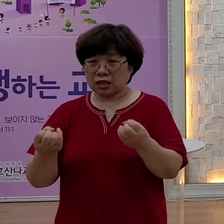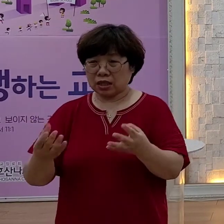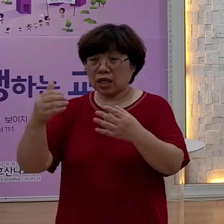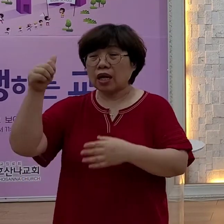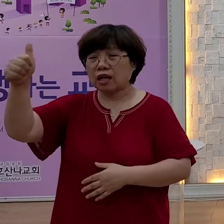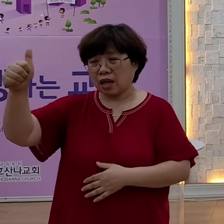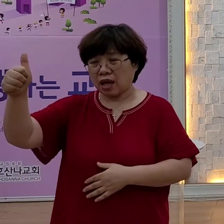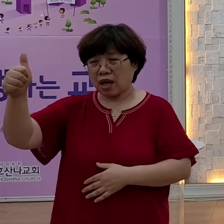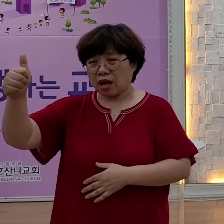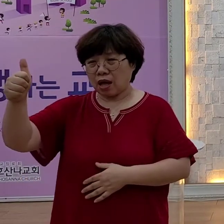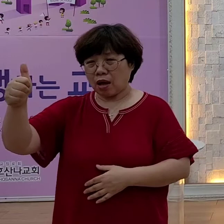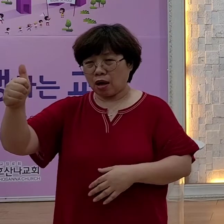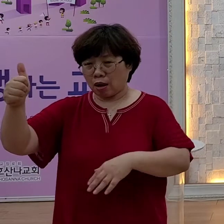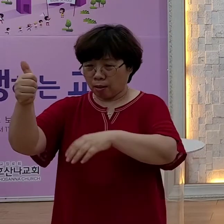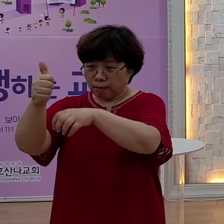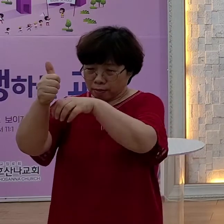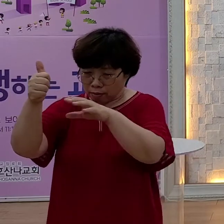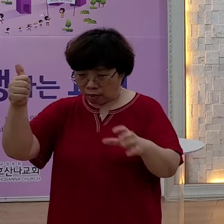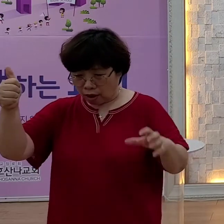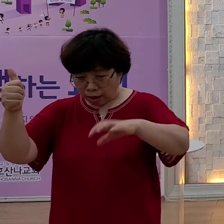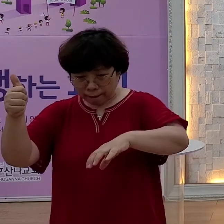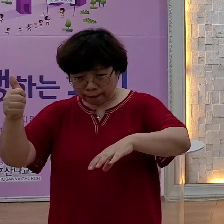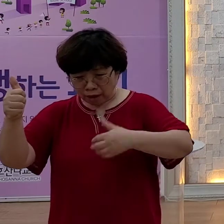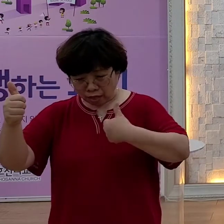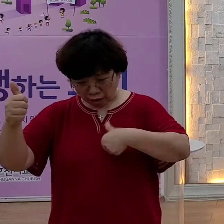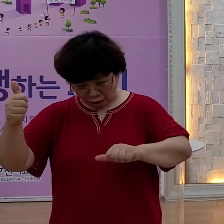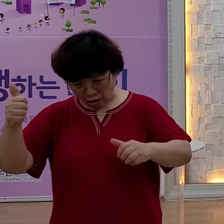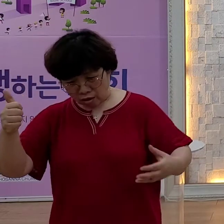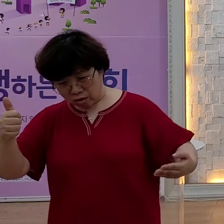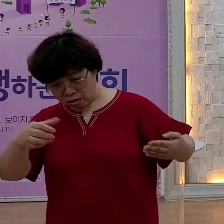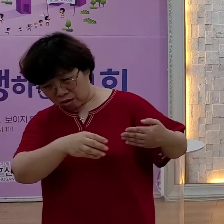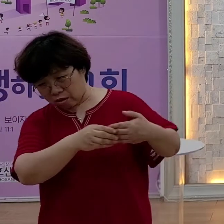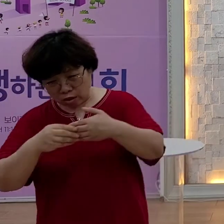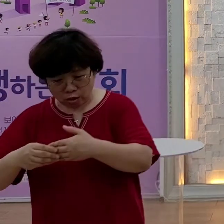취하고 이 하나님의 것을 마음대로